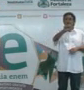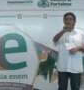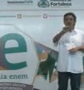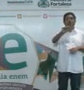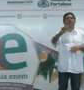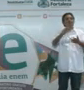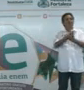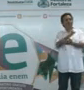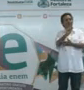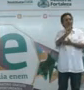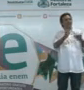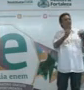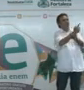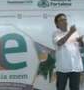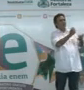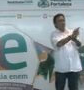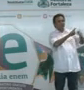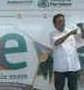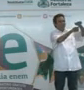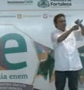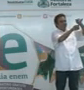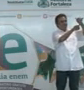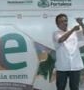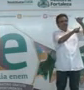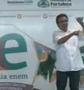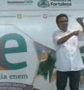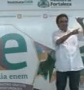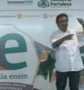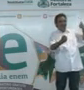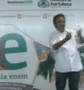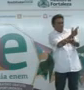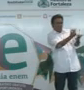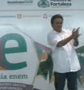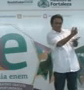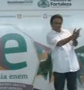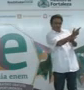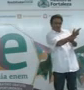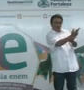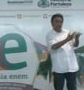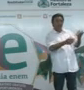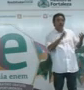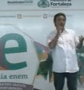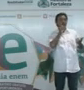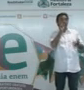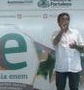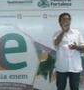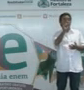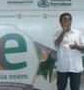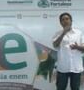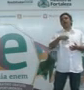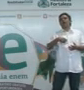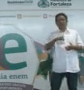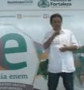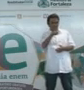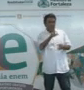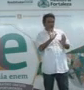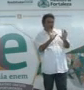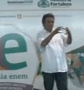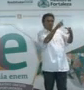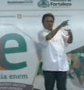recebendo bombinha da Rússia. Aí o que o americano fez? Vou armar o grupo rebelde sunita para que al-Assad